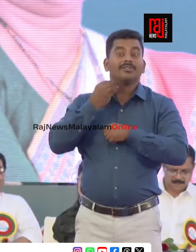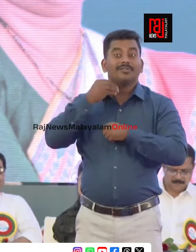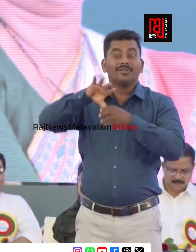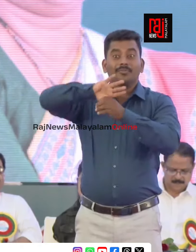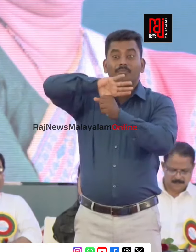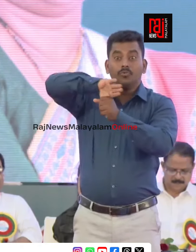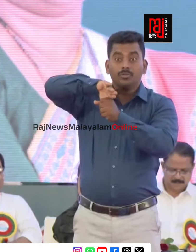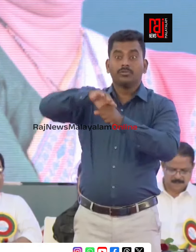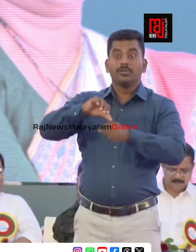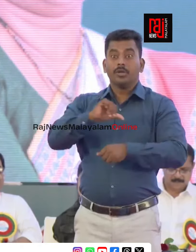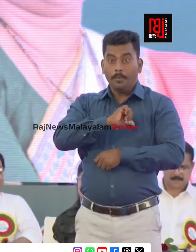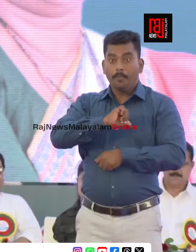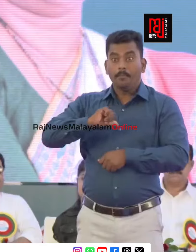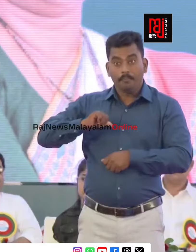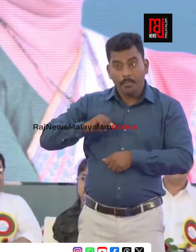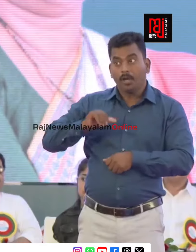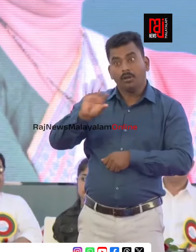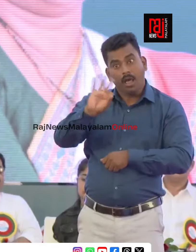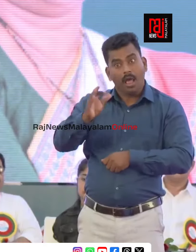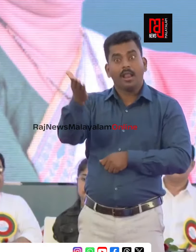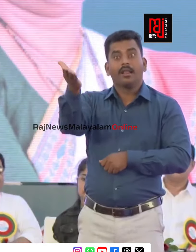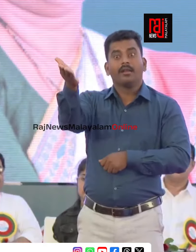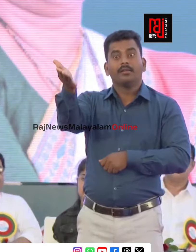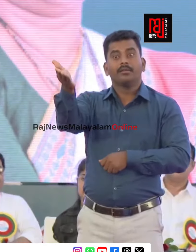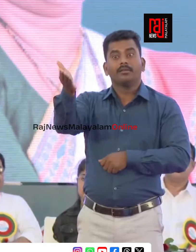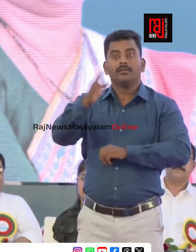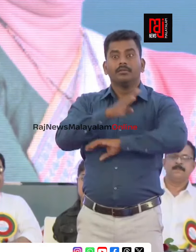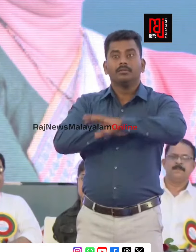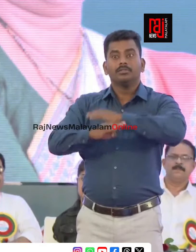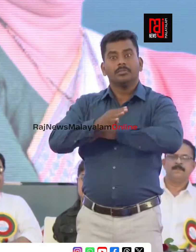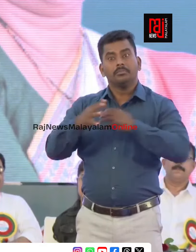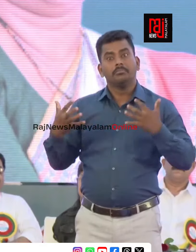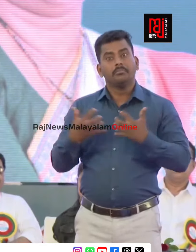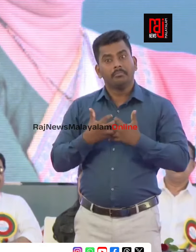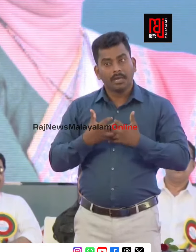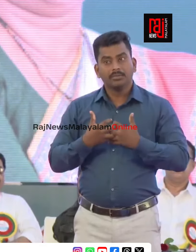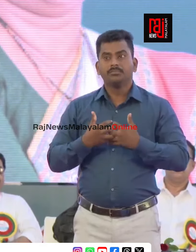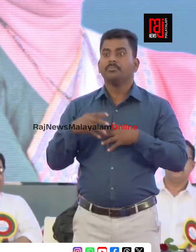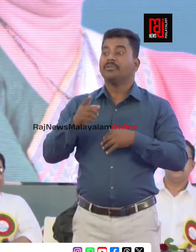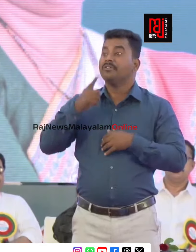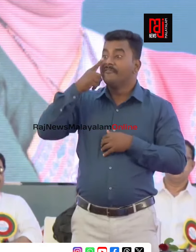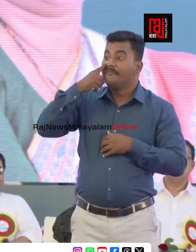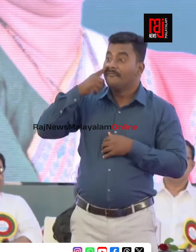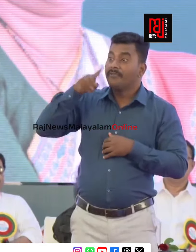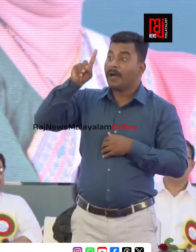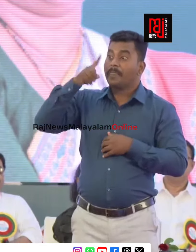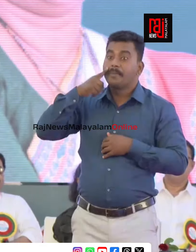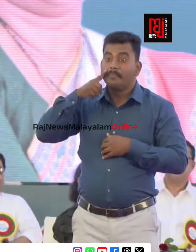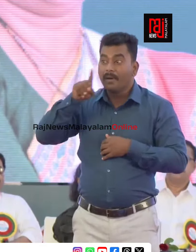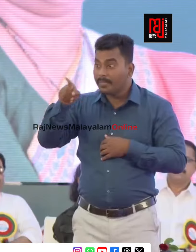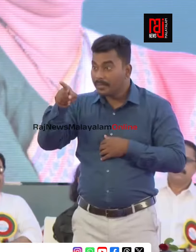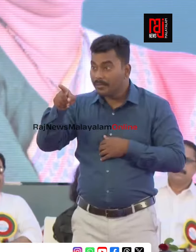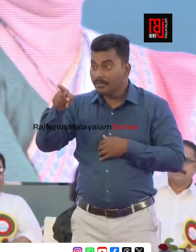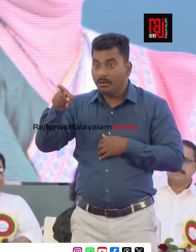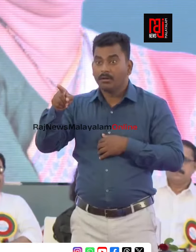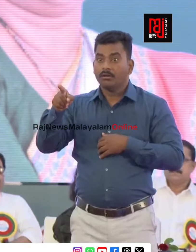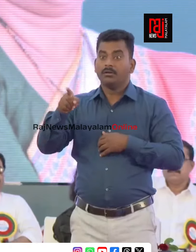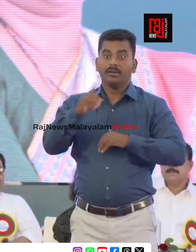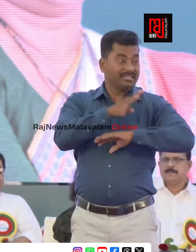സ്കൂളുകളുടെയും രക്ഷാകർത്തൃ സംഘടനകളുടെയും പിന്തുണയോടെയാണ് സഹജീവനം